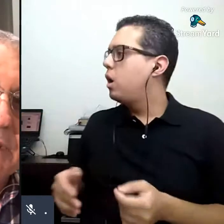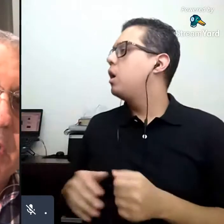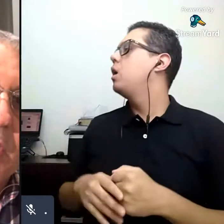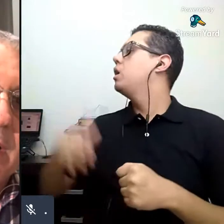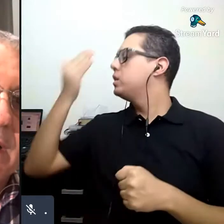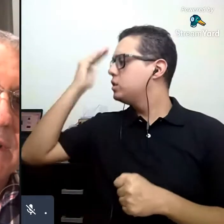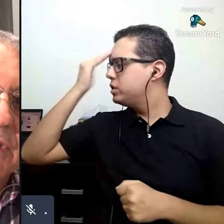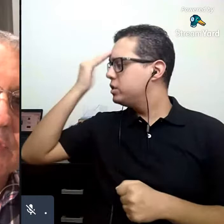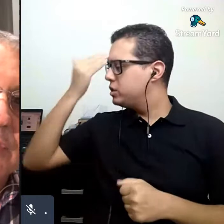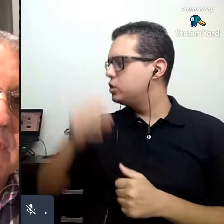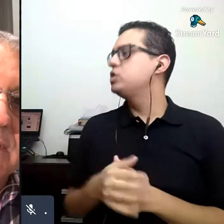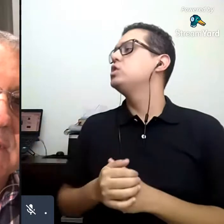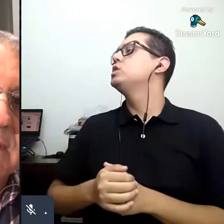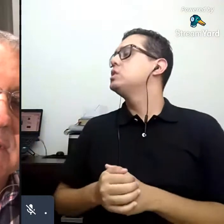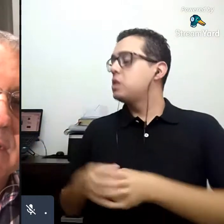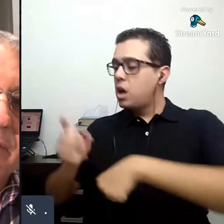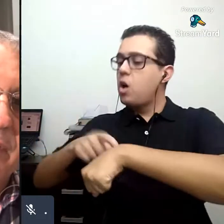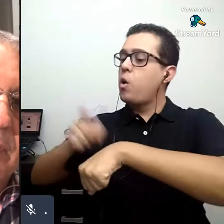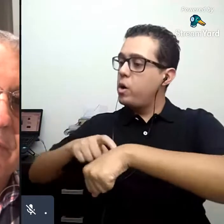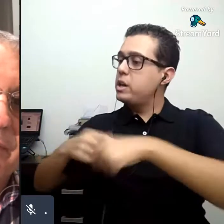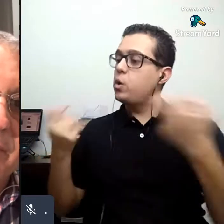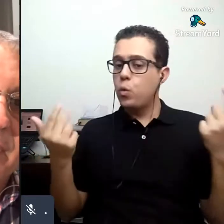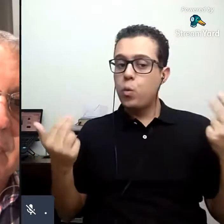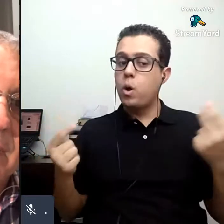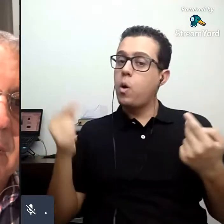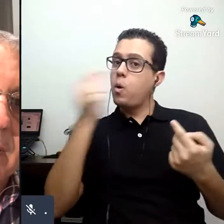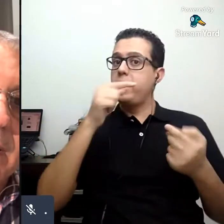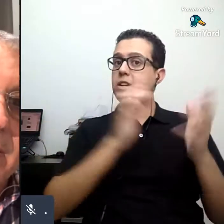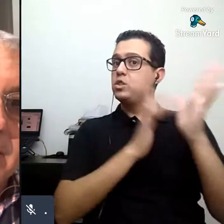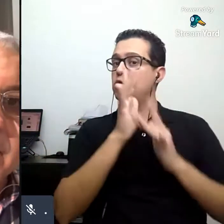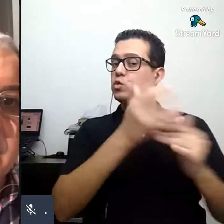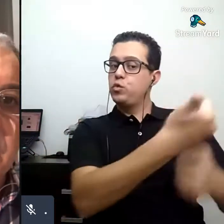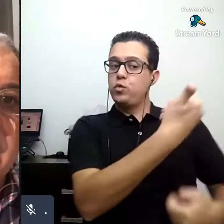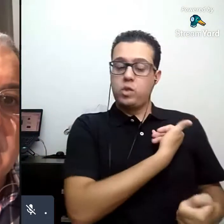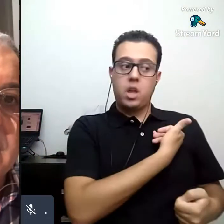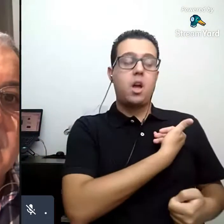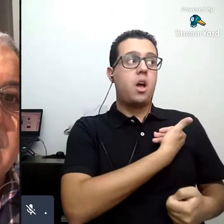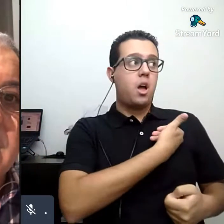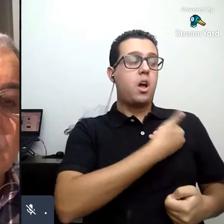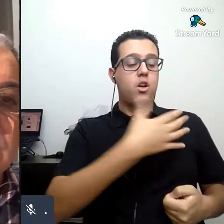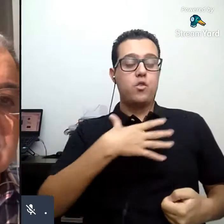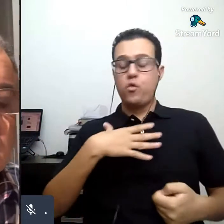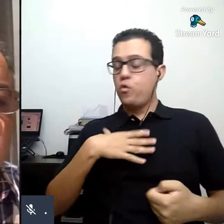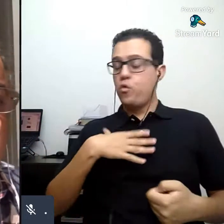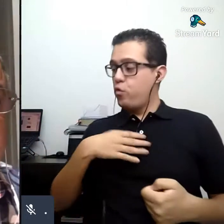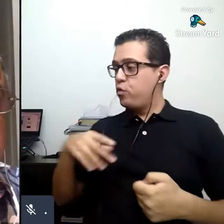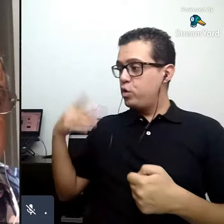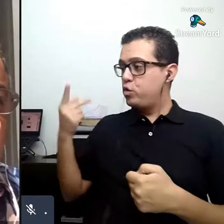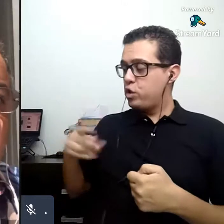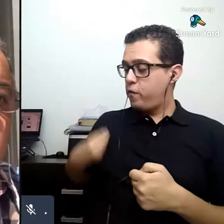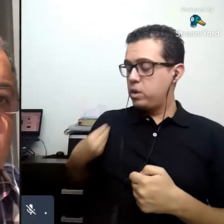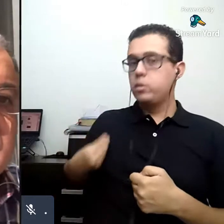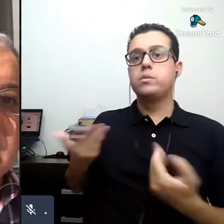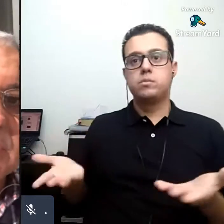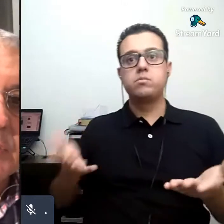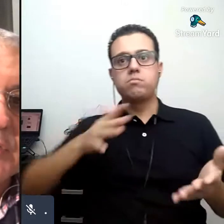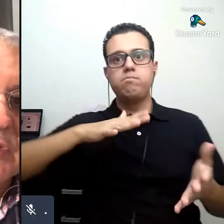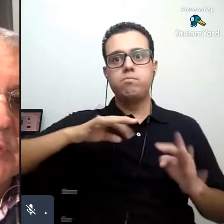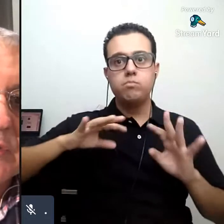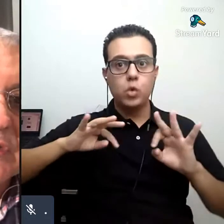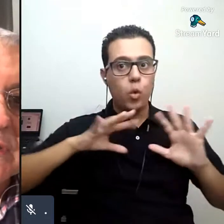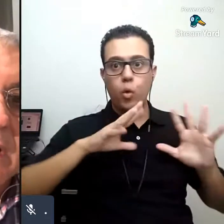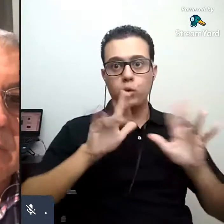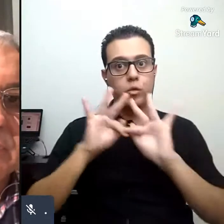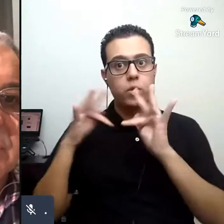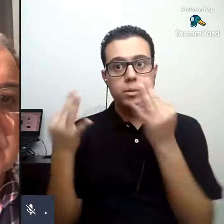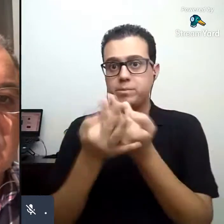precisamente a hora em que Jesus lhe disse: teu filho vive. E creu ele e toda a sua casa. Foi este o